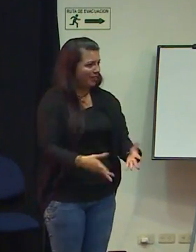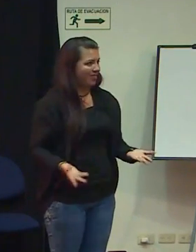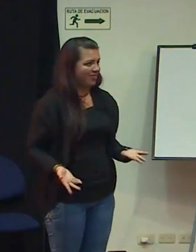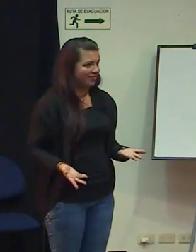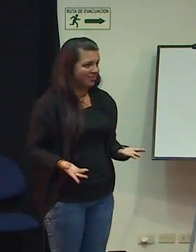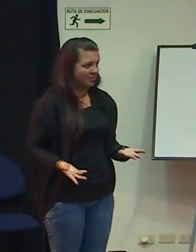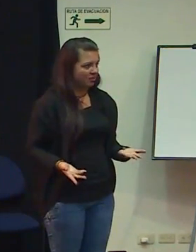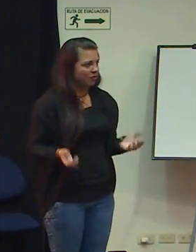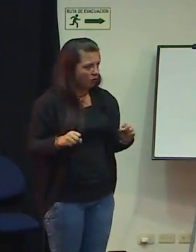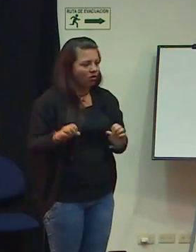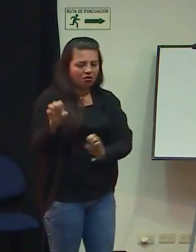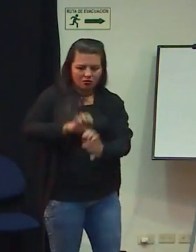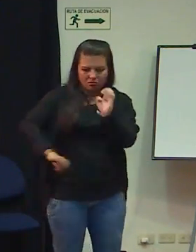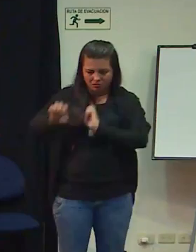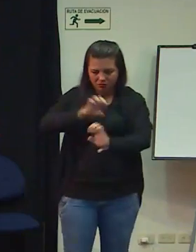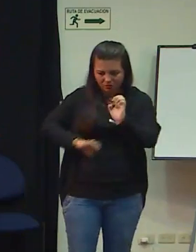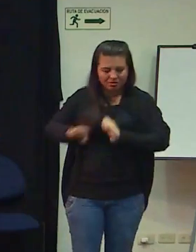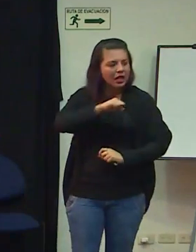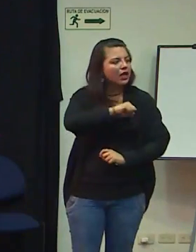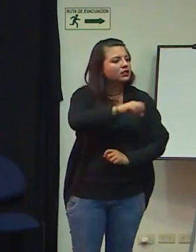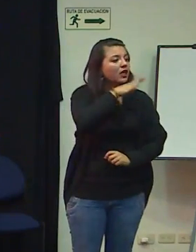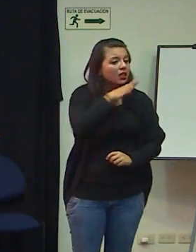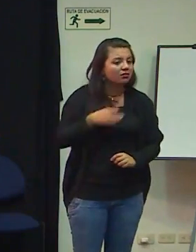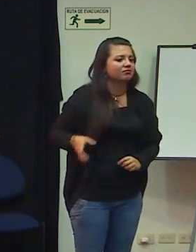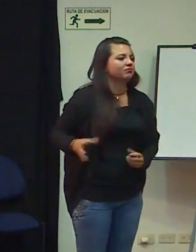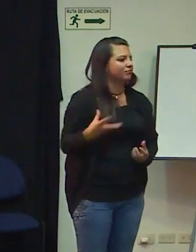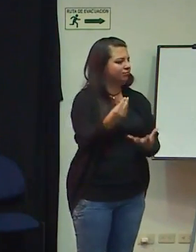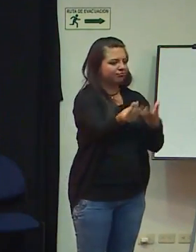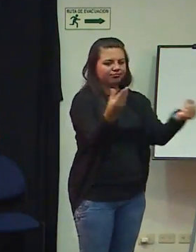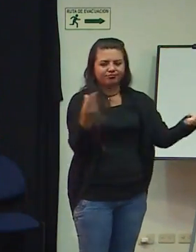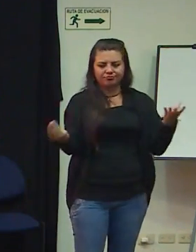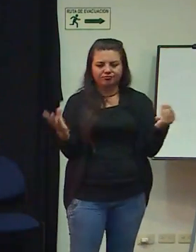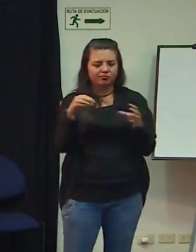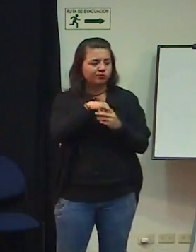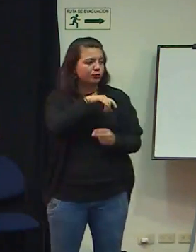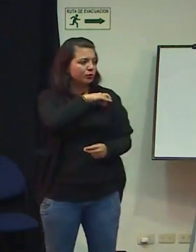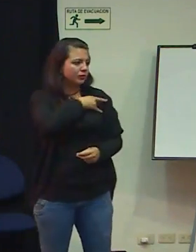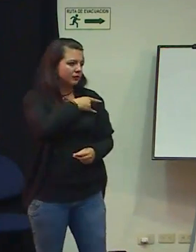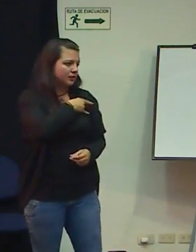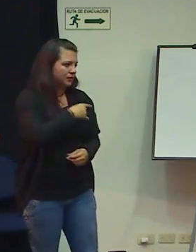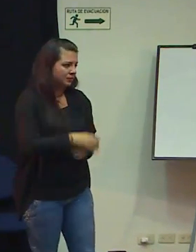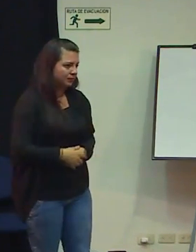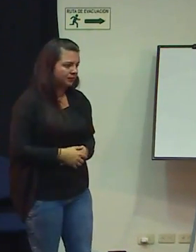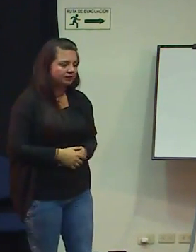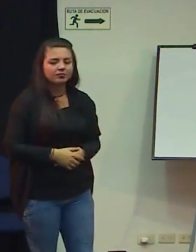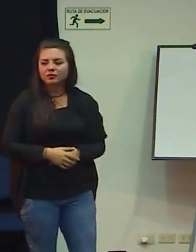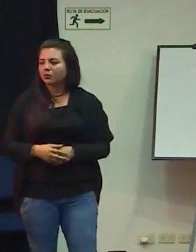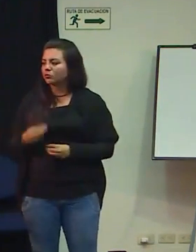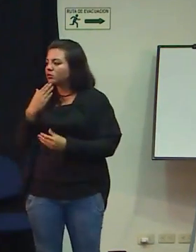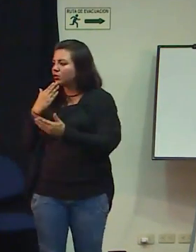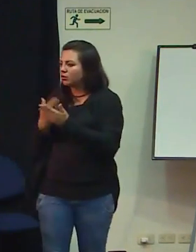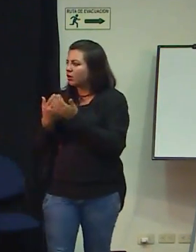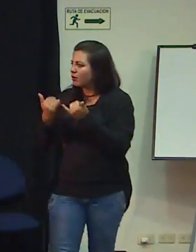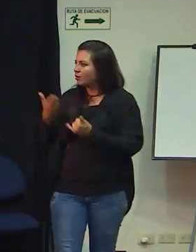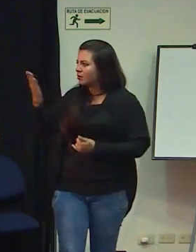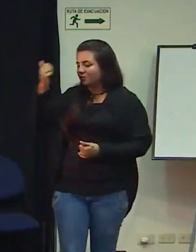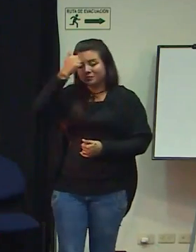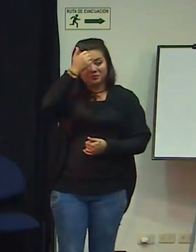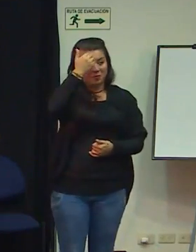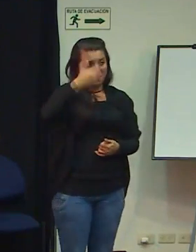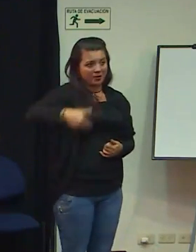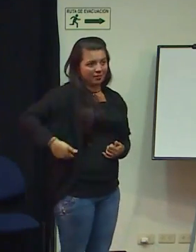y que podamos defender los derechos de todos los estamentos de la universidad. Bueno, gracias. Le vamos a dar paso a la profesora